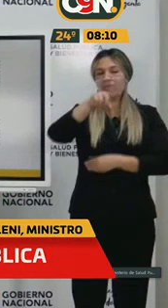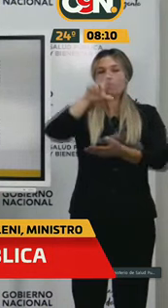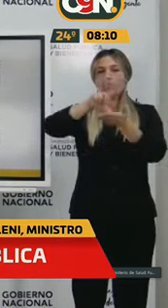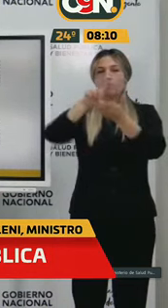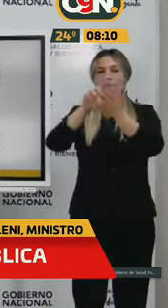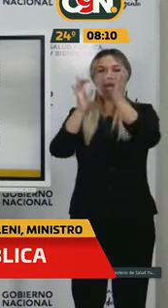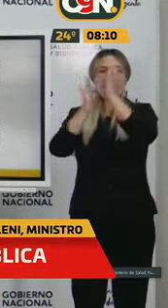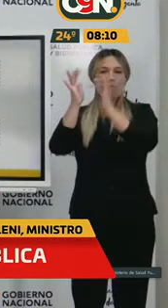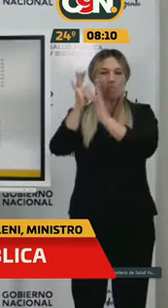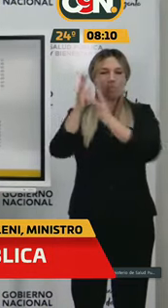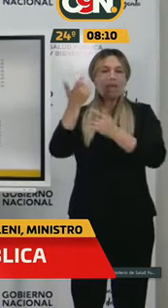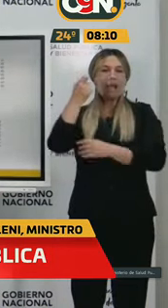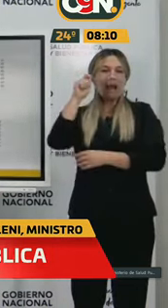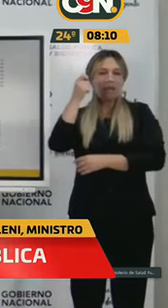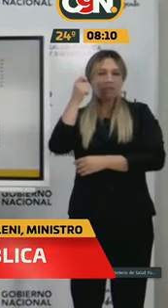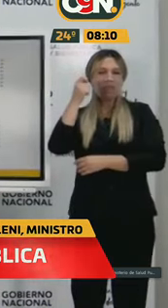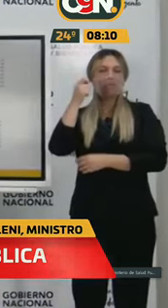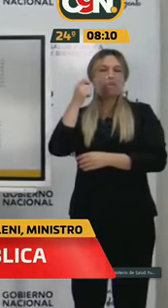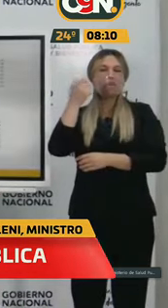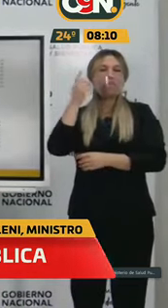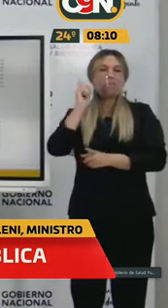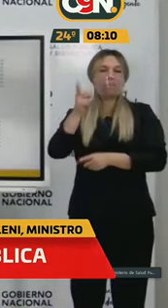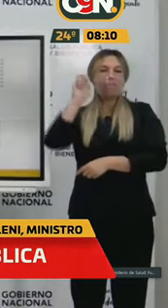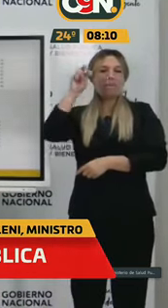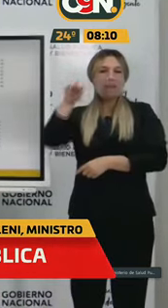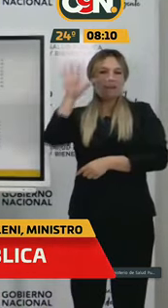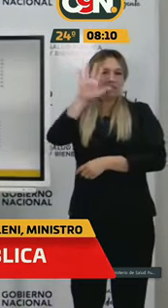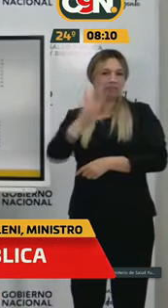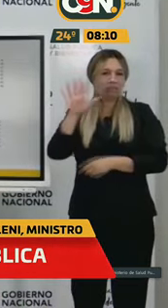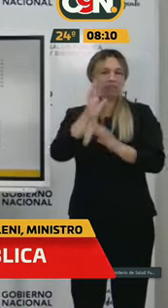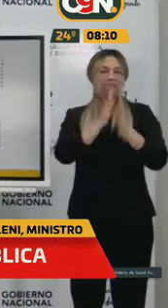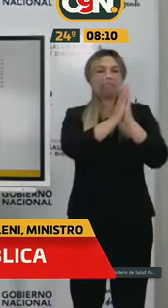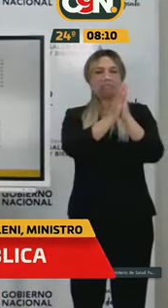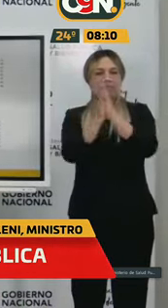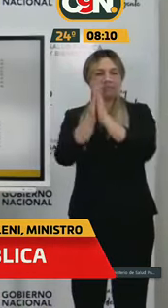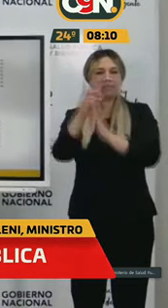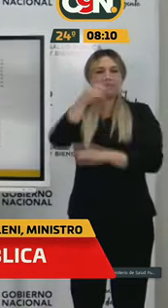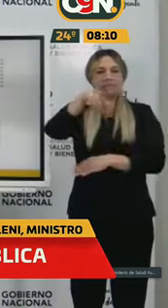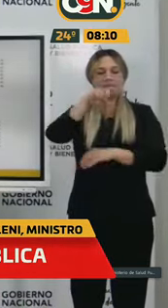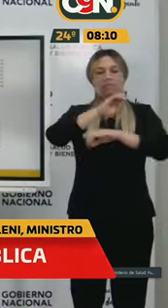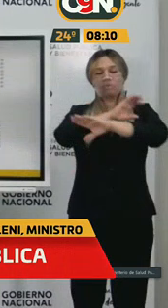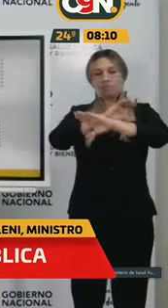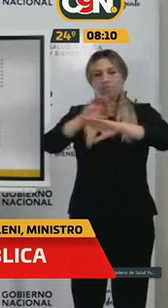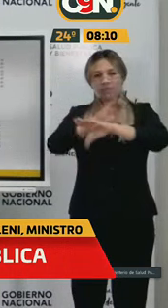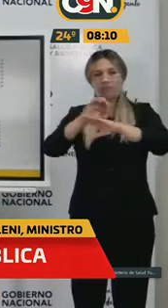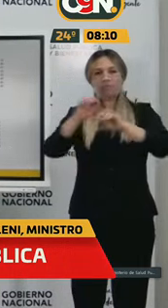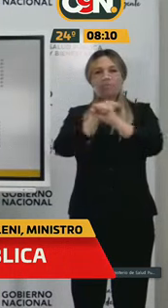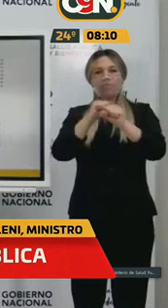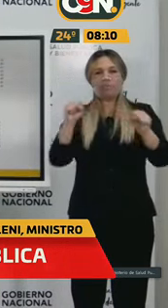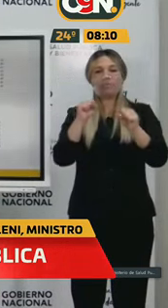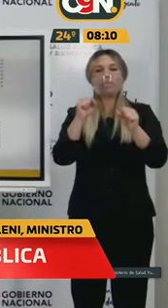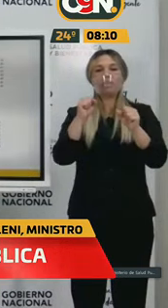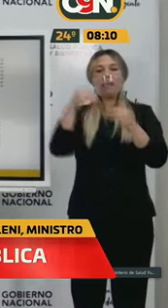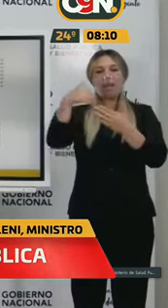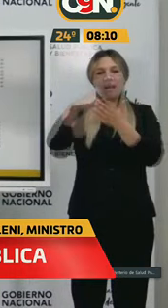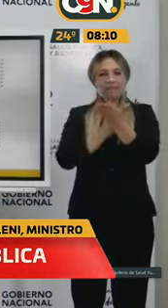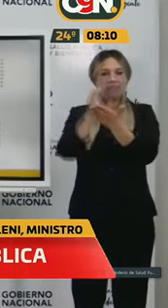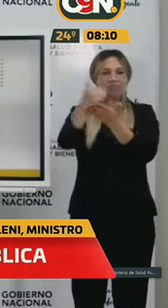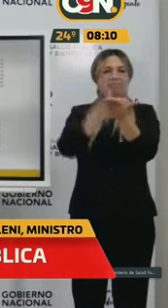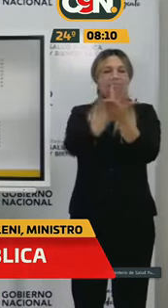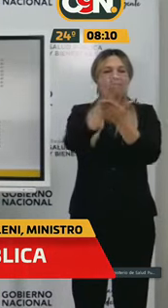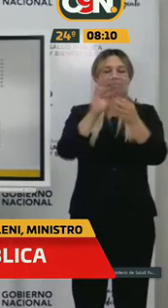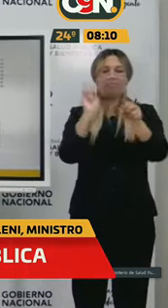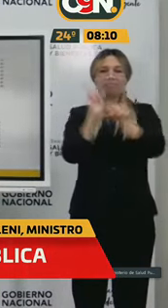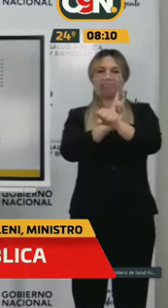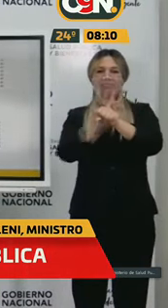de estas zonas que hemos señalado en particular a los efectos de poder realmente contribuir con las medidas